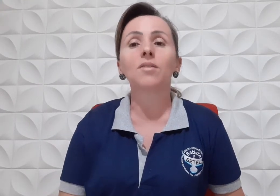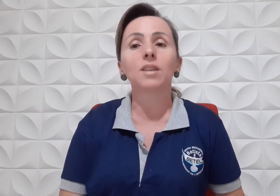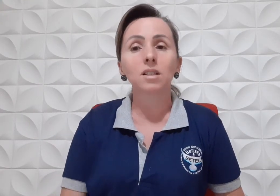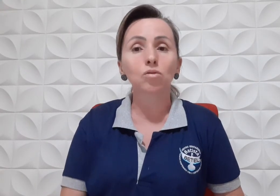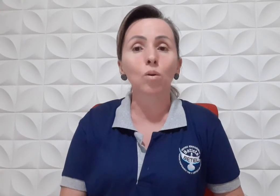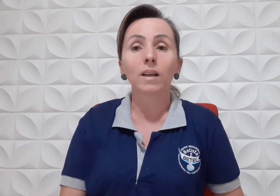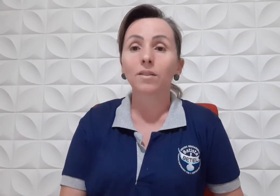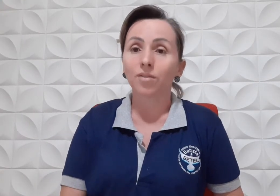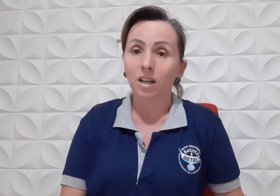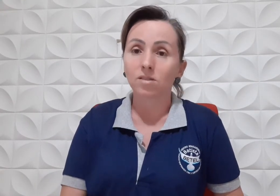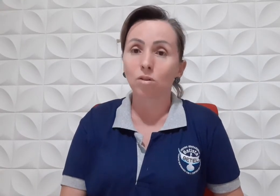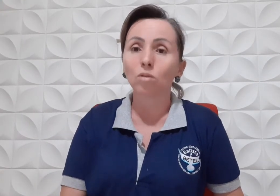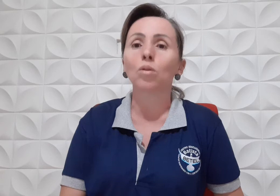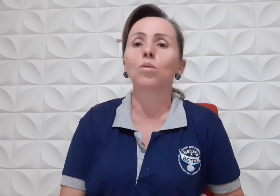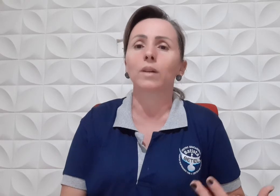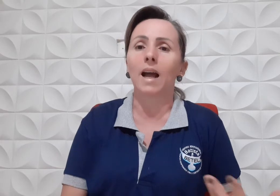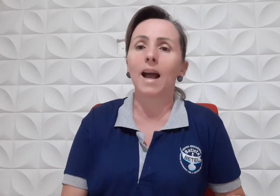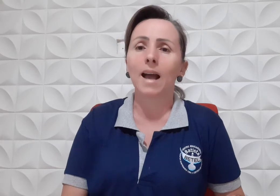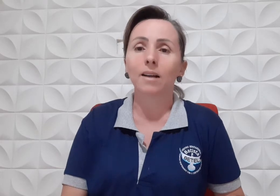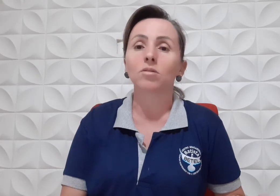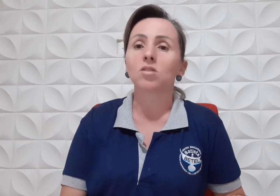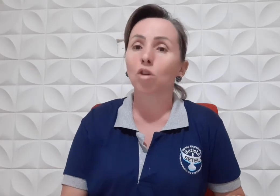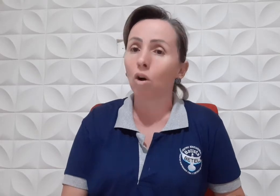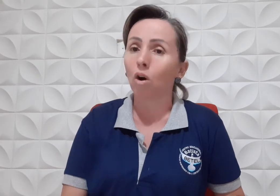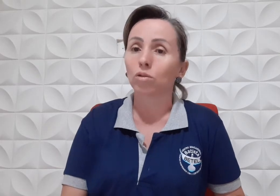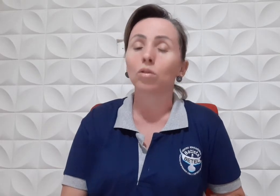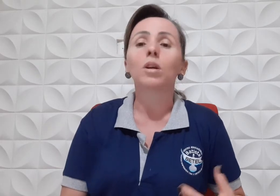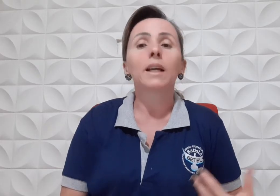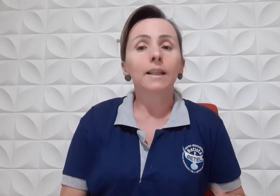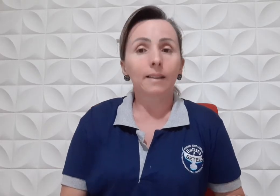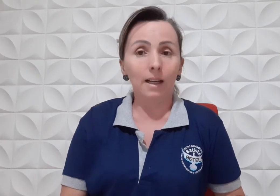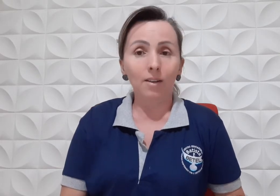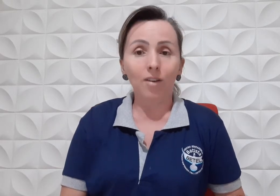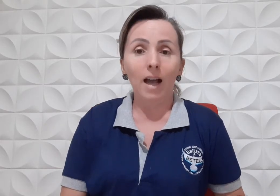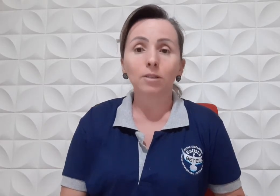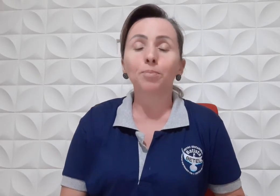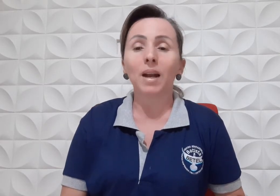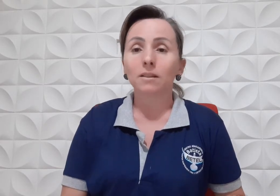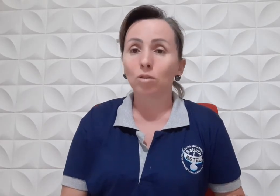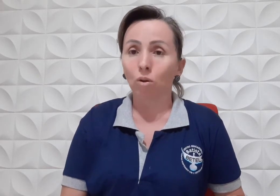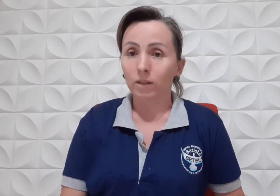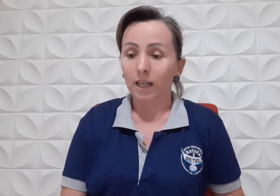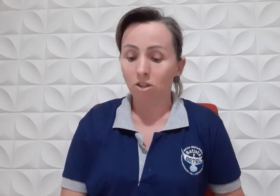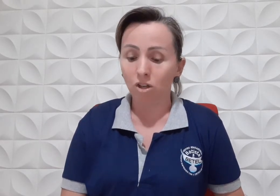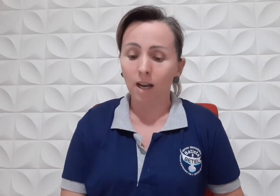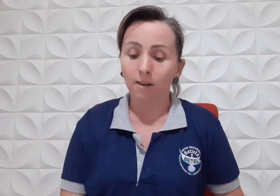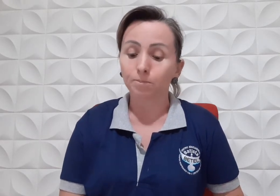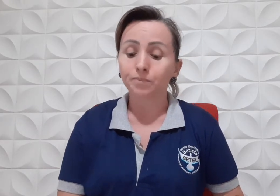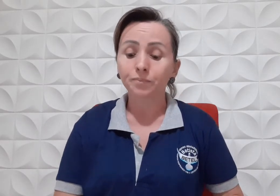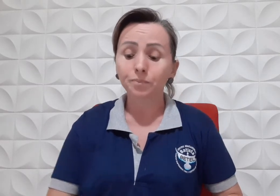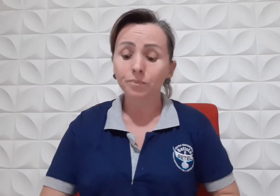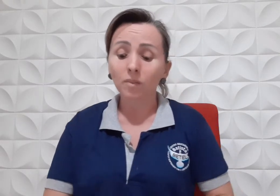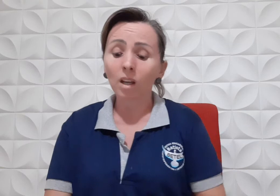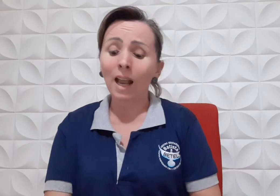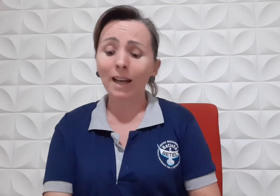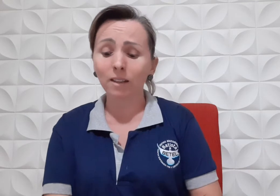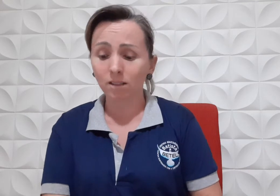devido à sua infraestrutura, água, esgoto, tem levado para toda a região. Aí nós